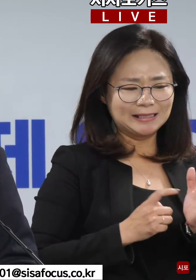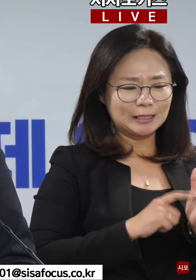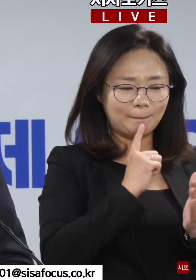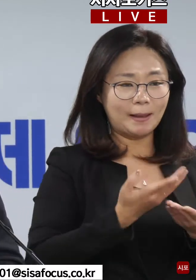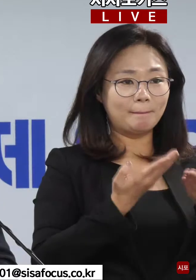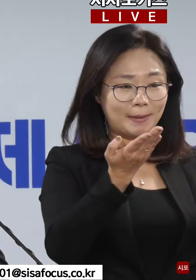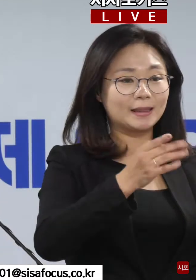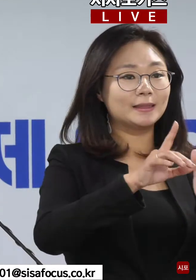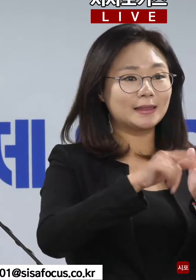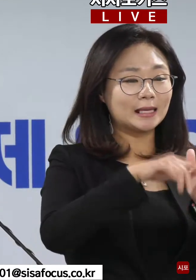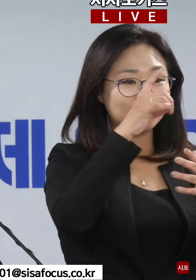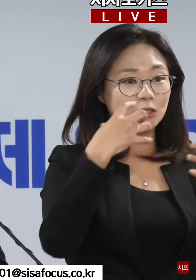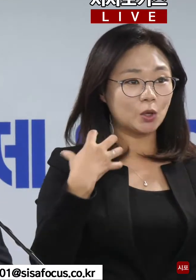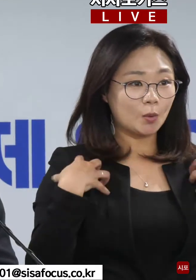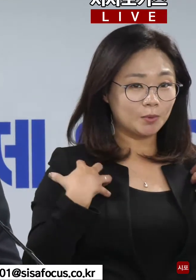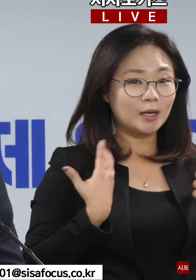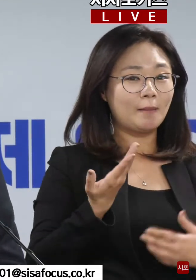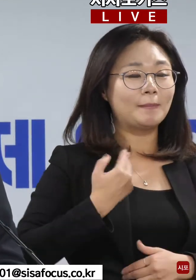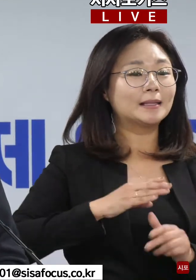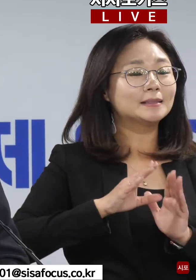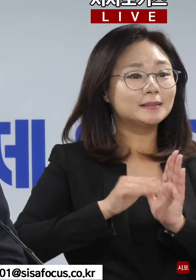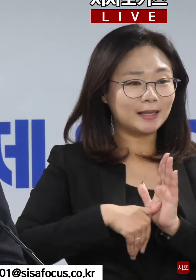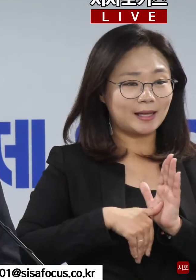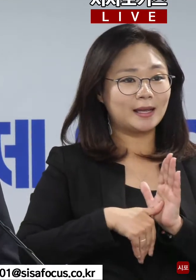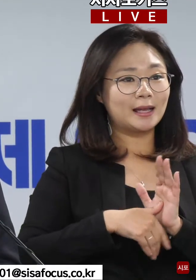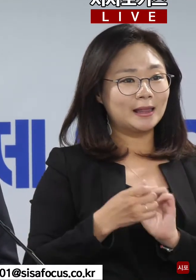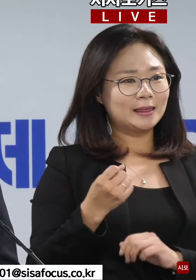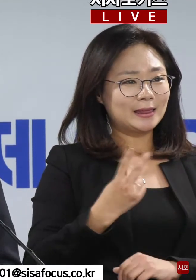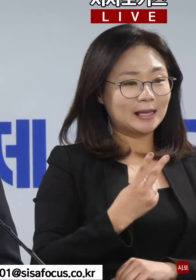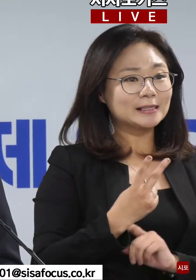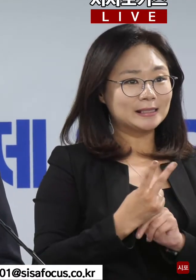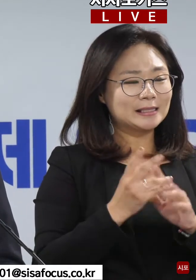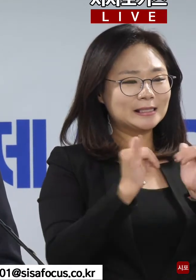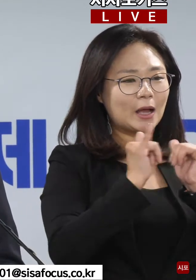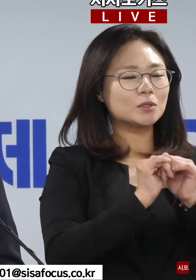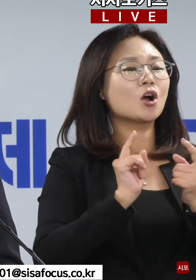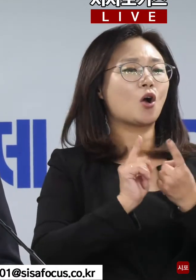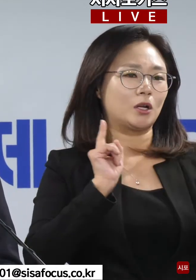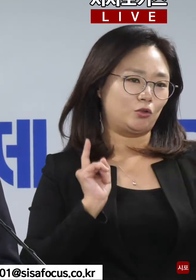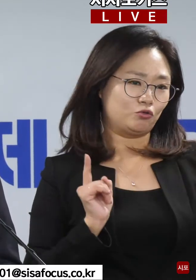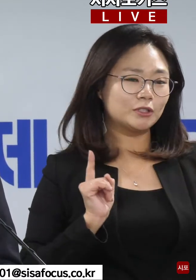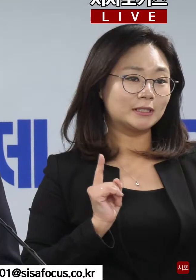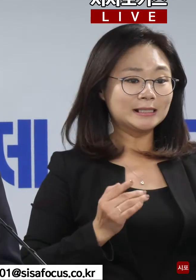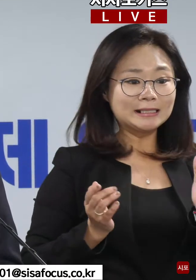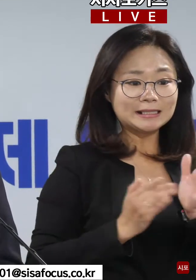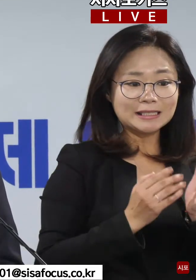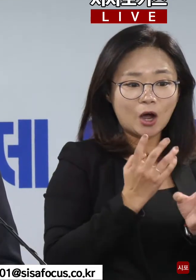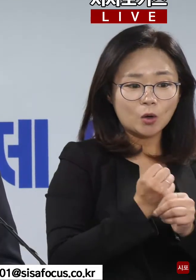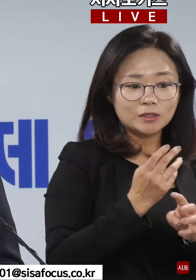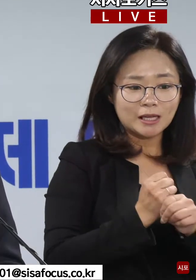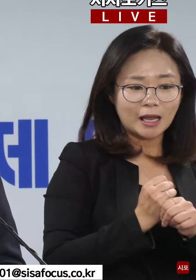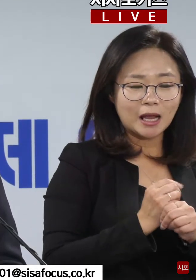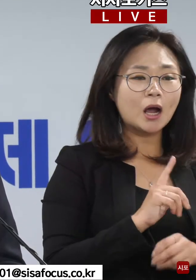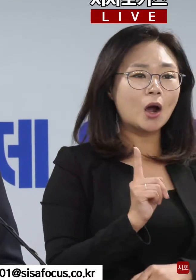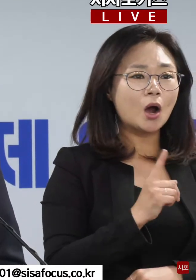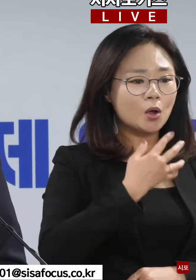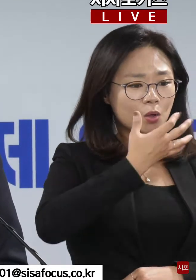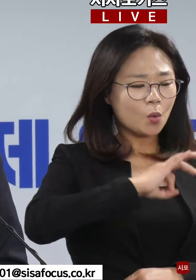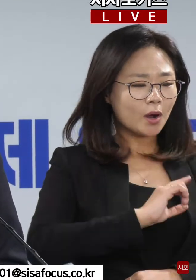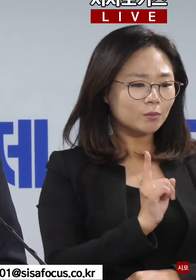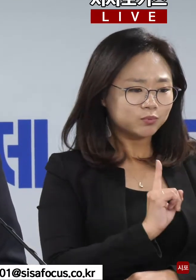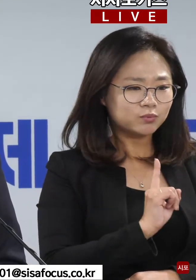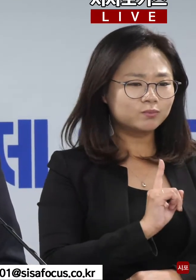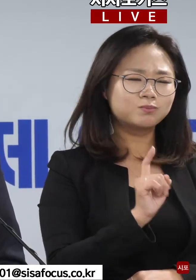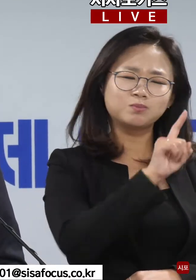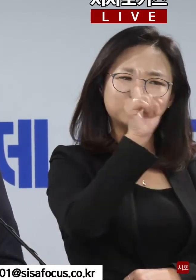제안을 하시면서 정부가 받으면서 이렇게 다시 강화된 이 거리두기 언제까지 유지해야 하고 이게 효과가